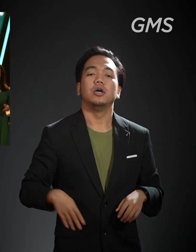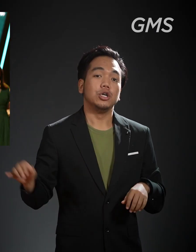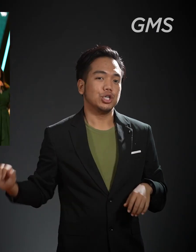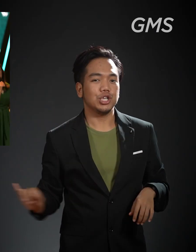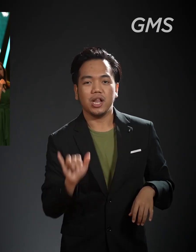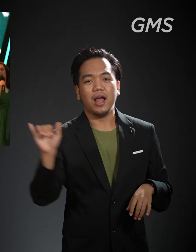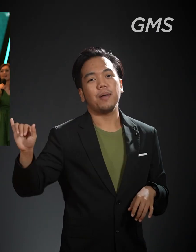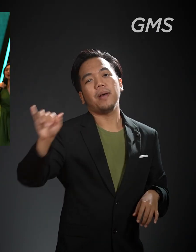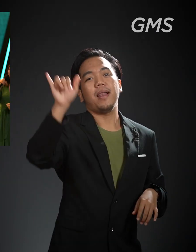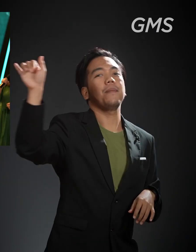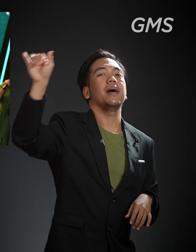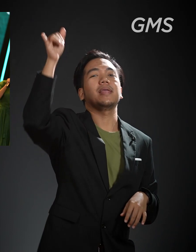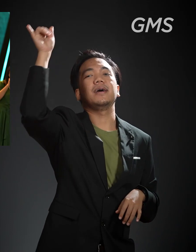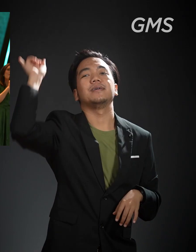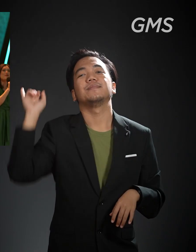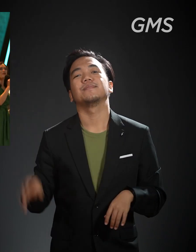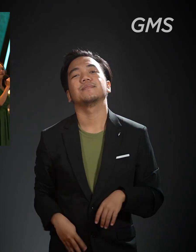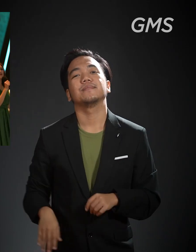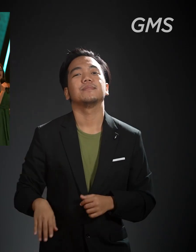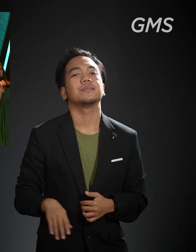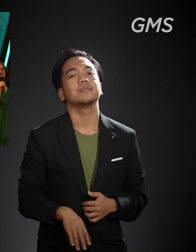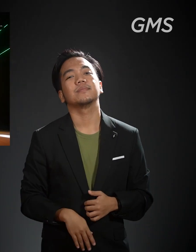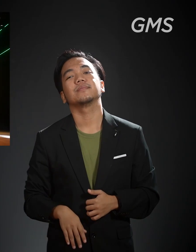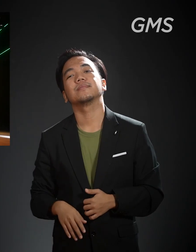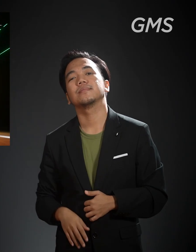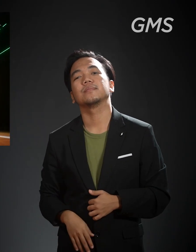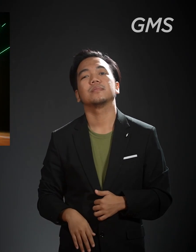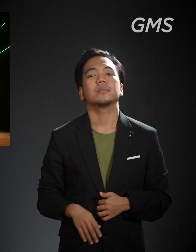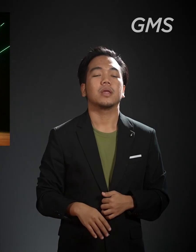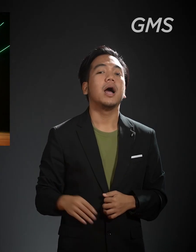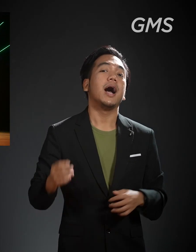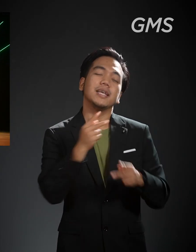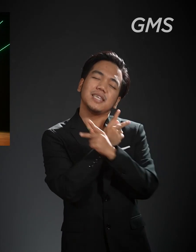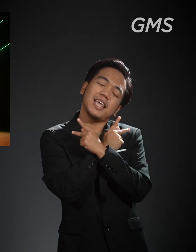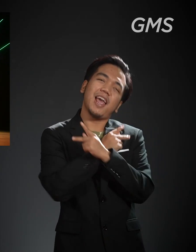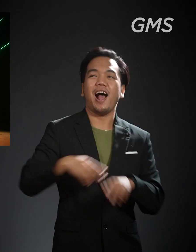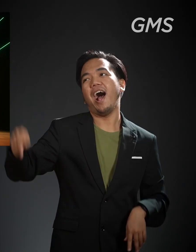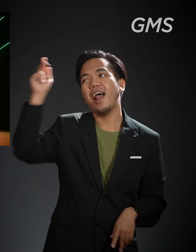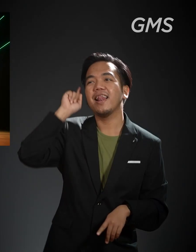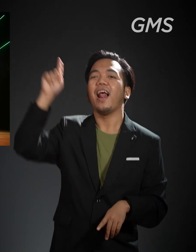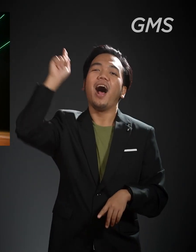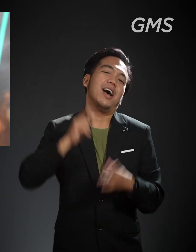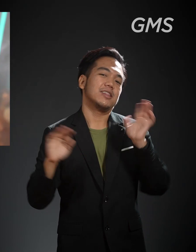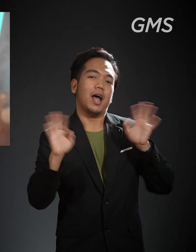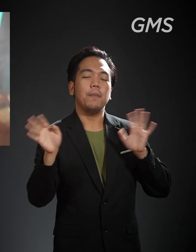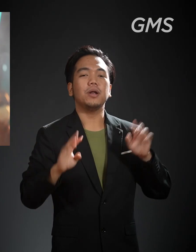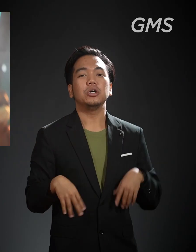seumur hidupku. Kasih Allah